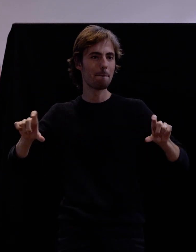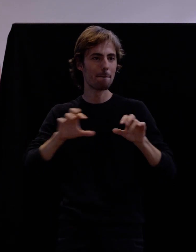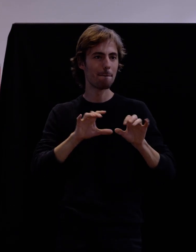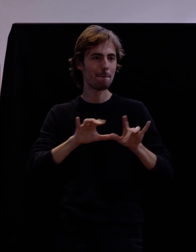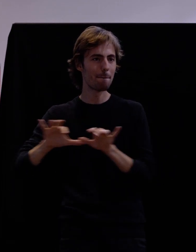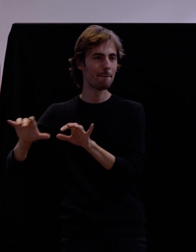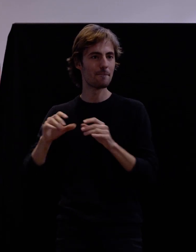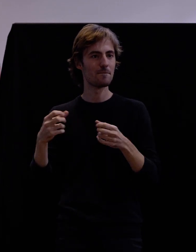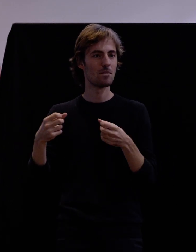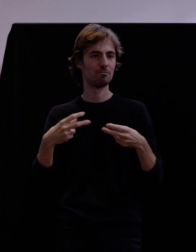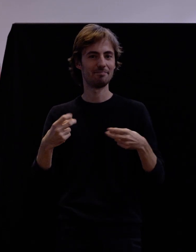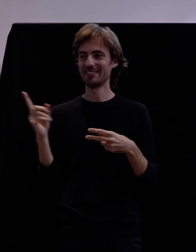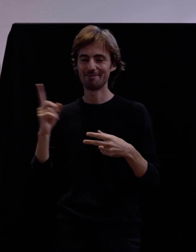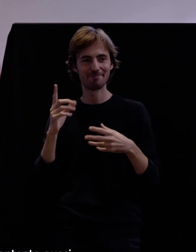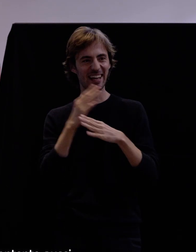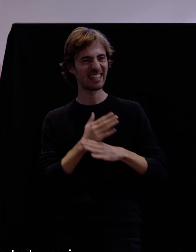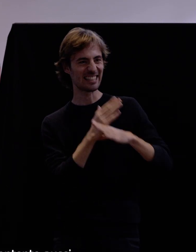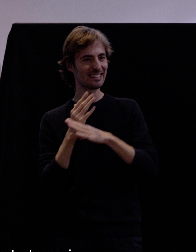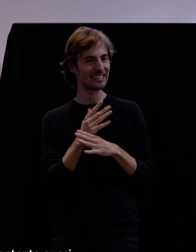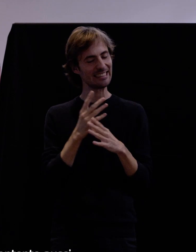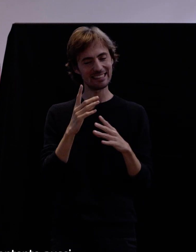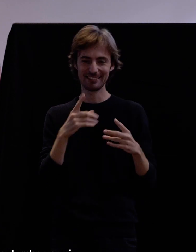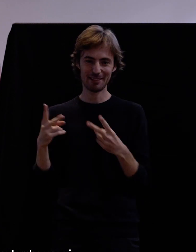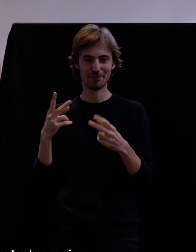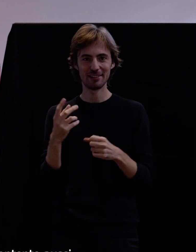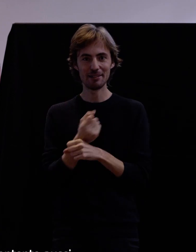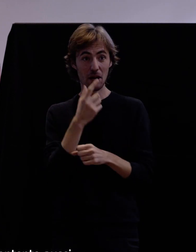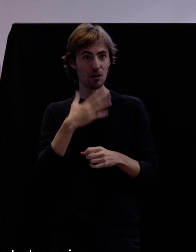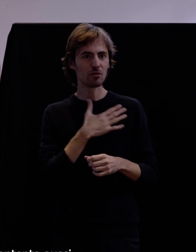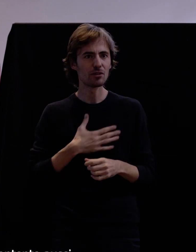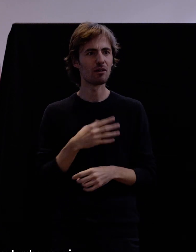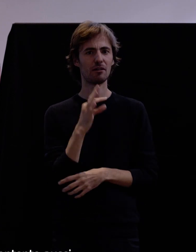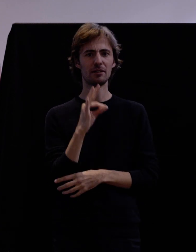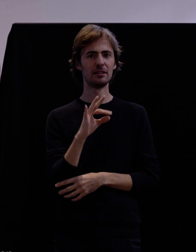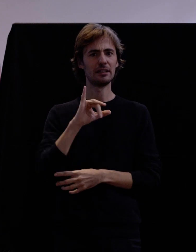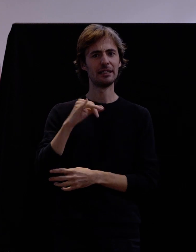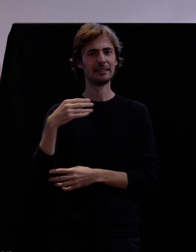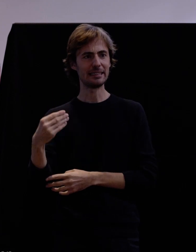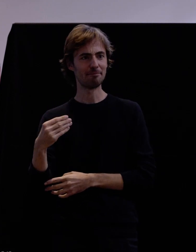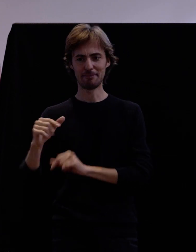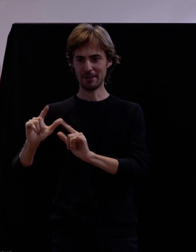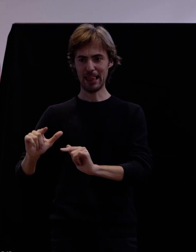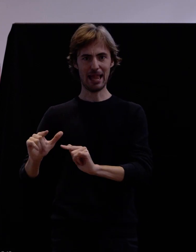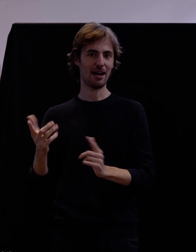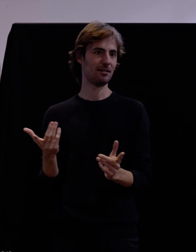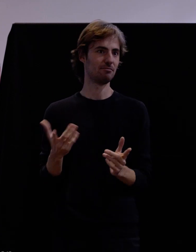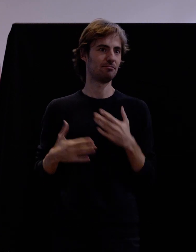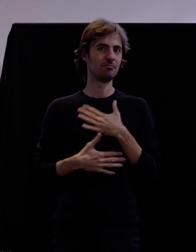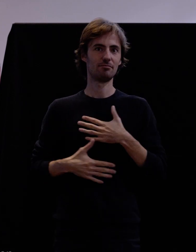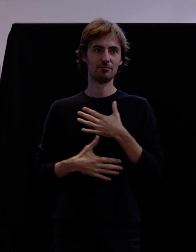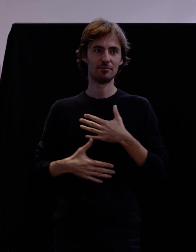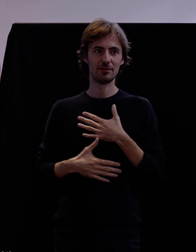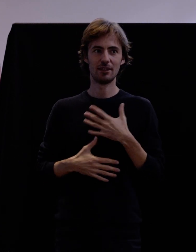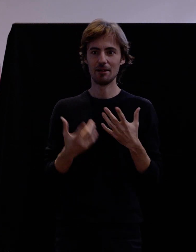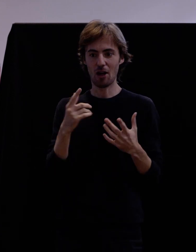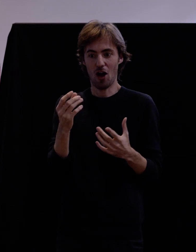peu une partie des diapos. Mais je suis très contente aussi que Tim soit là parce que mon implication, mon investissement